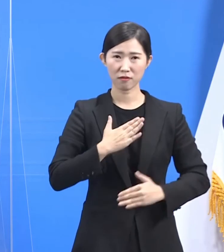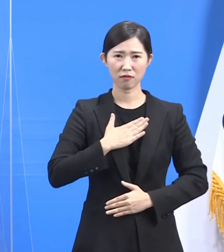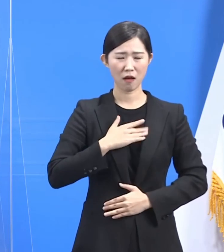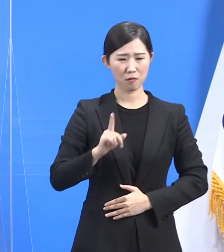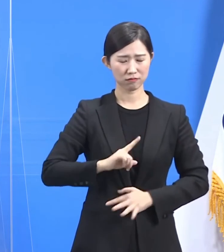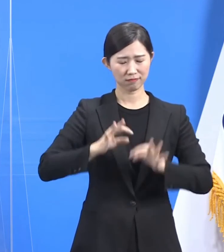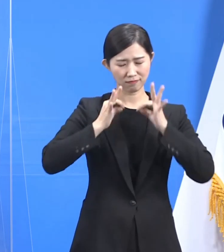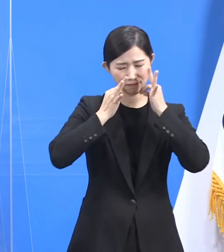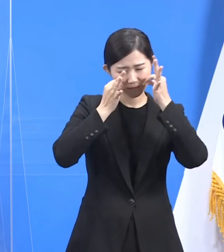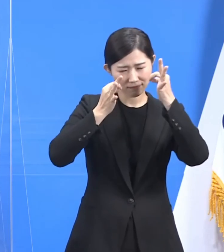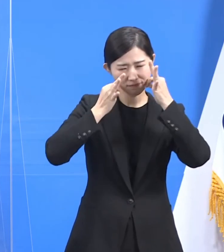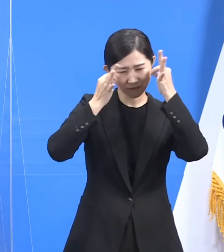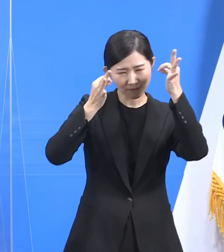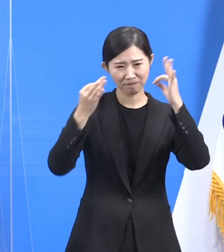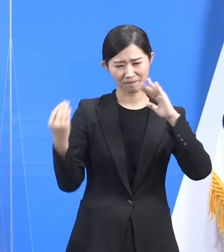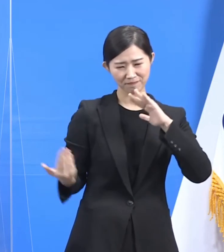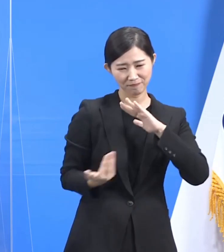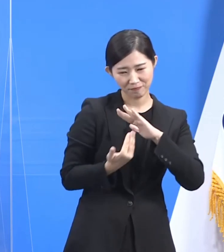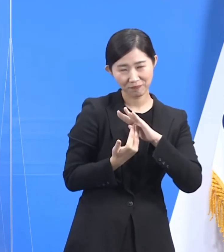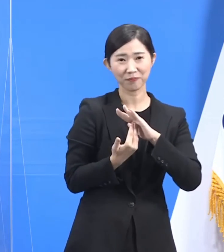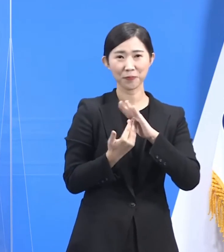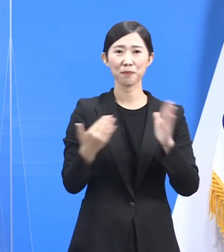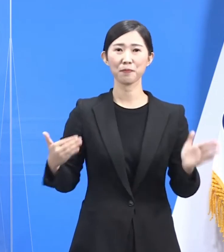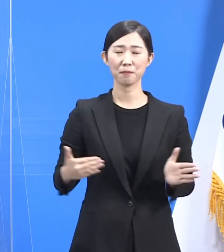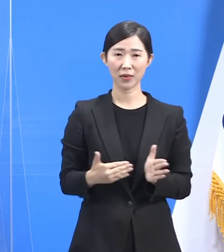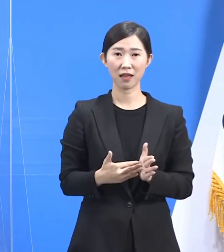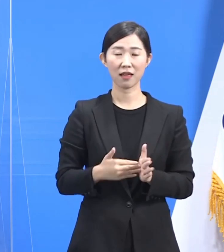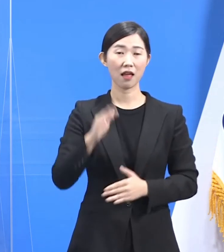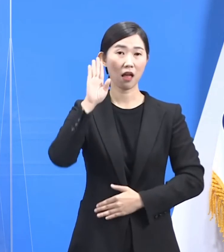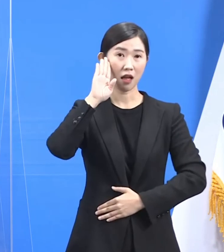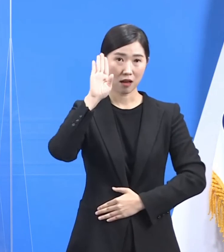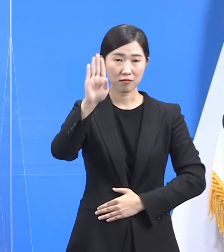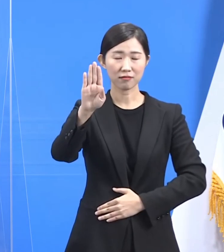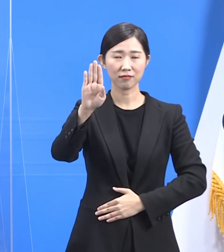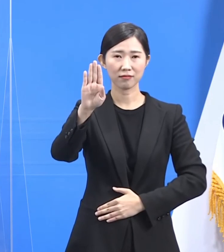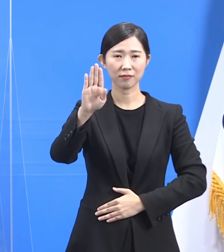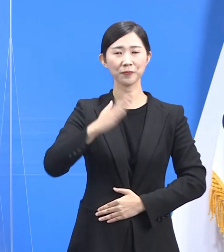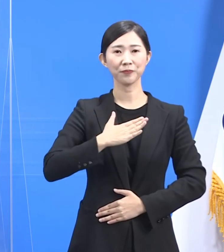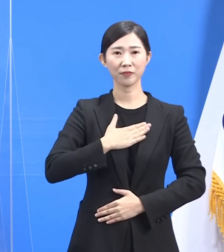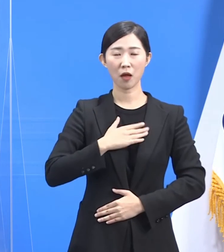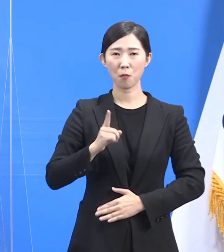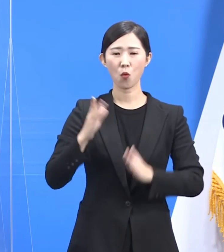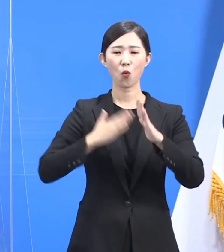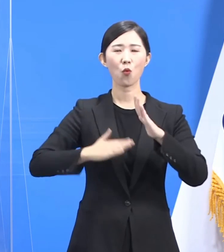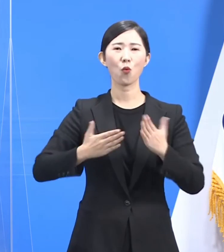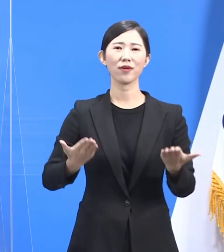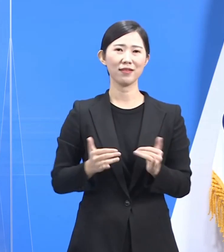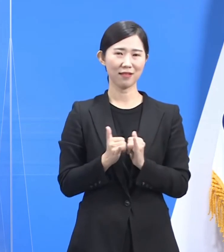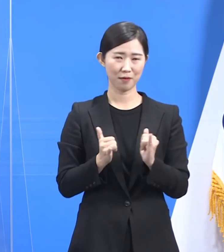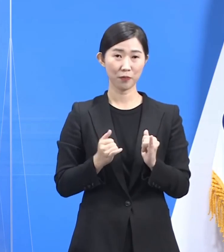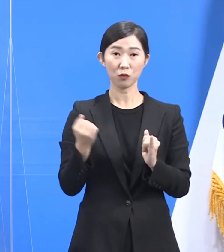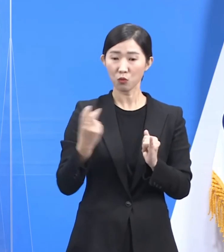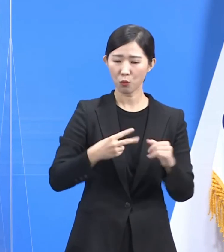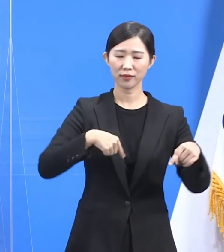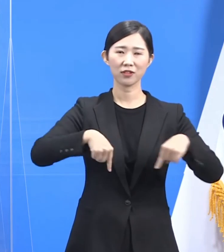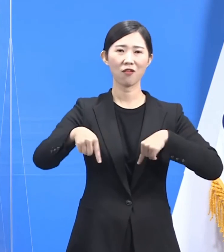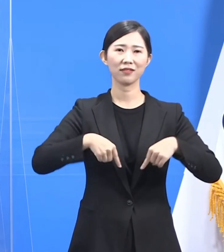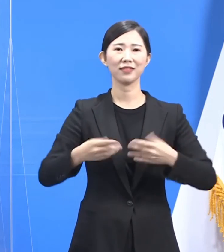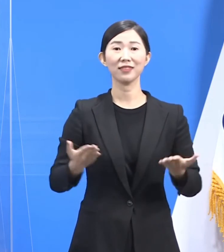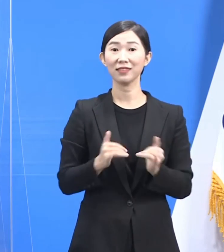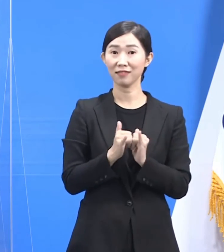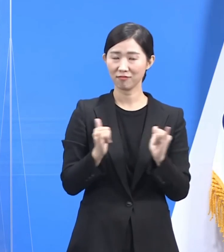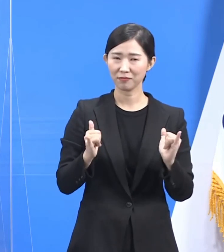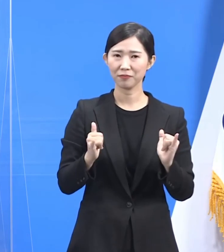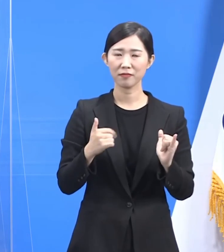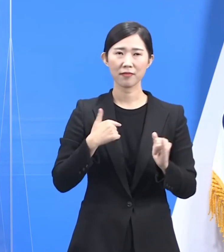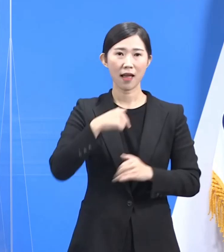최선을 다해서 이행했습니다. 앞으로도 제가 공직자로서 또 정치인으로서